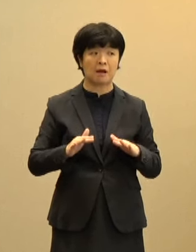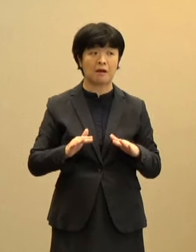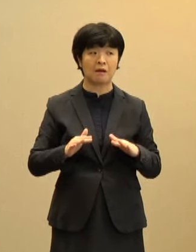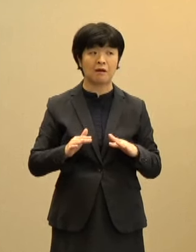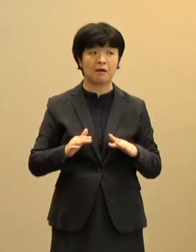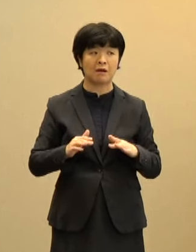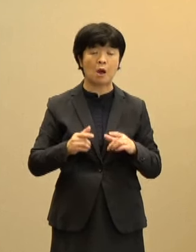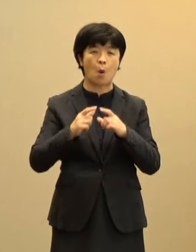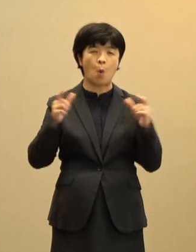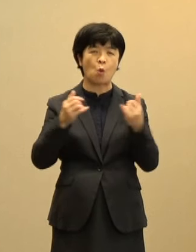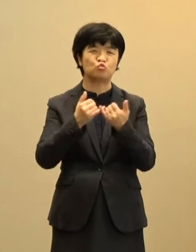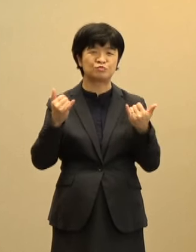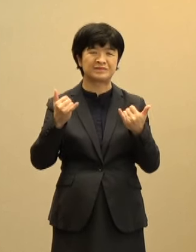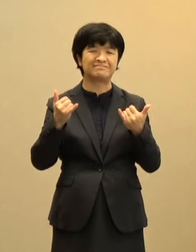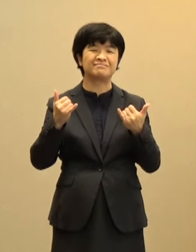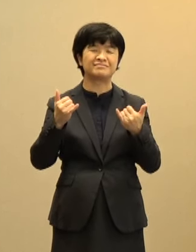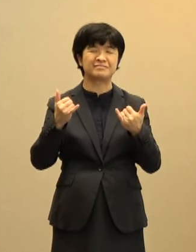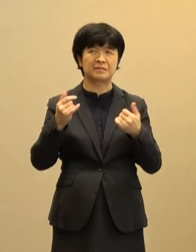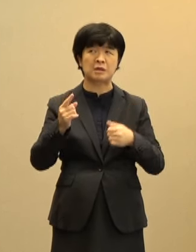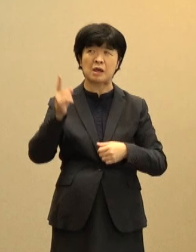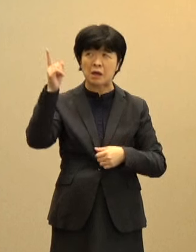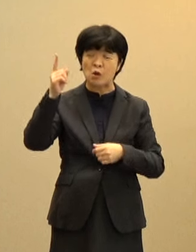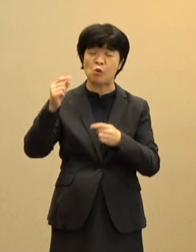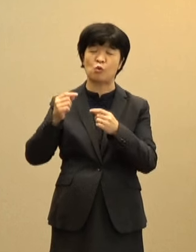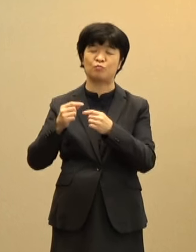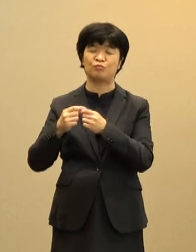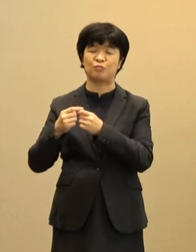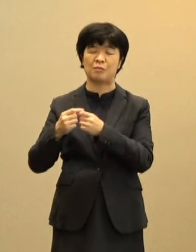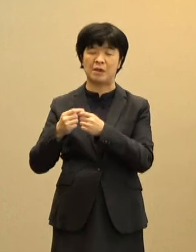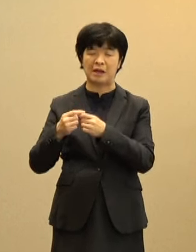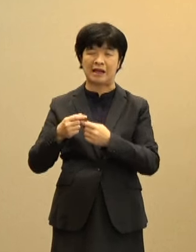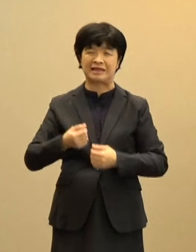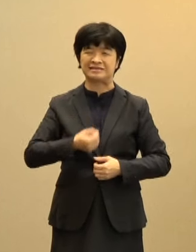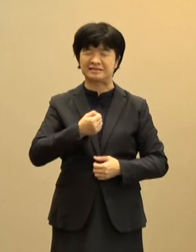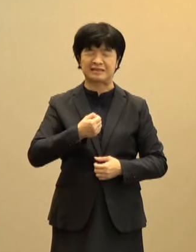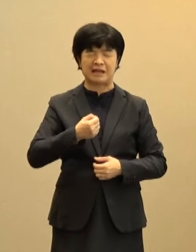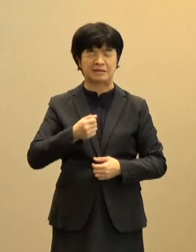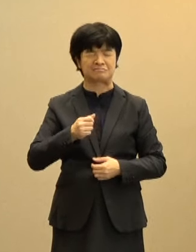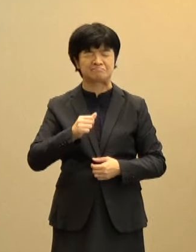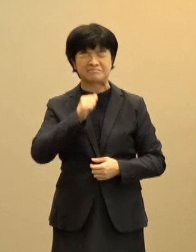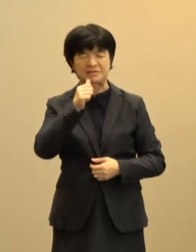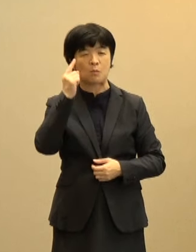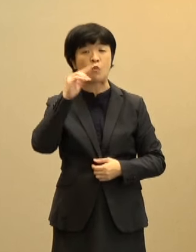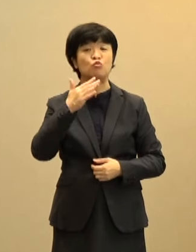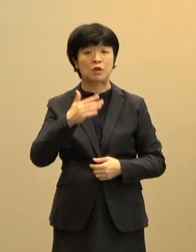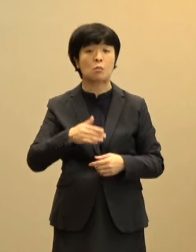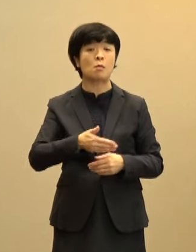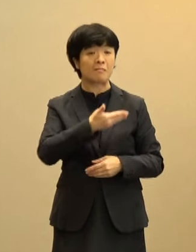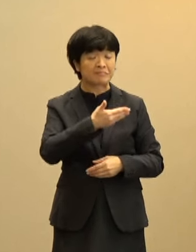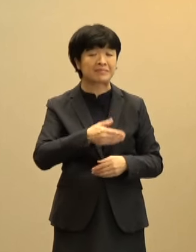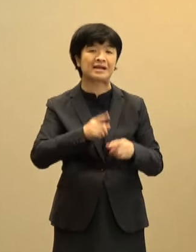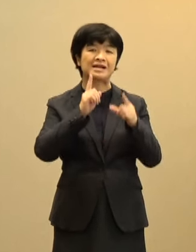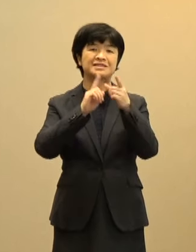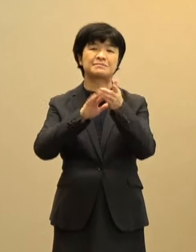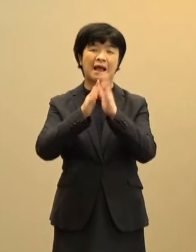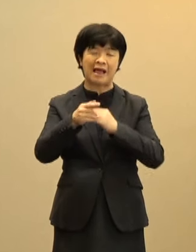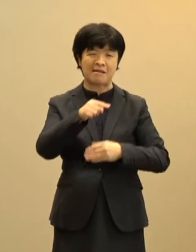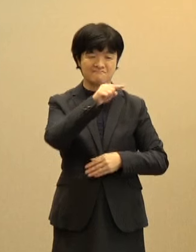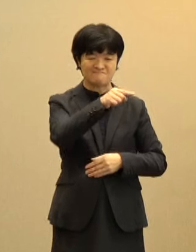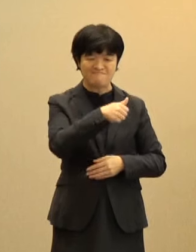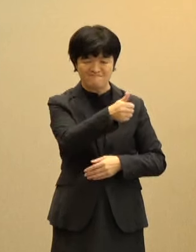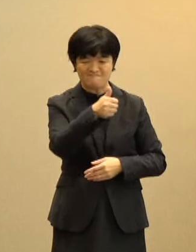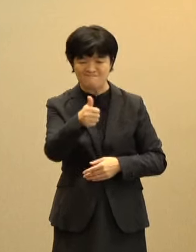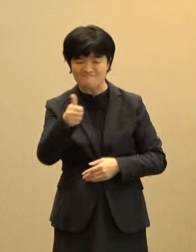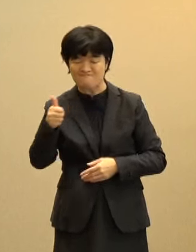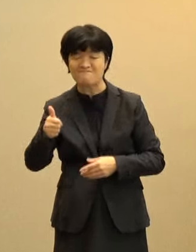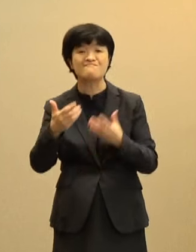今、国民がそのかなり信頼が欠如してきたとおっしゃってましたけど、知事は千葉県内におられていまして、その千葉県民 の, その自民